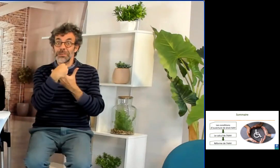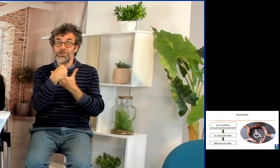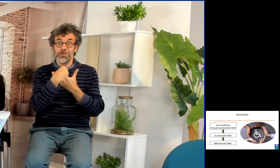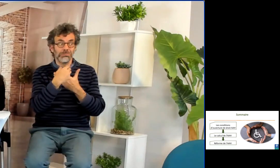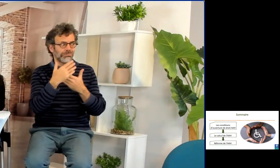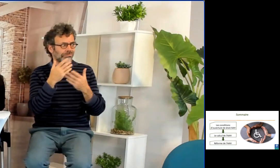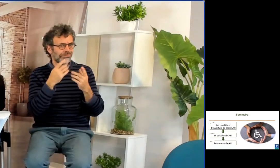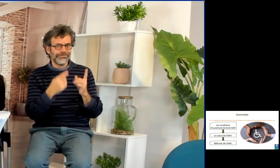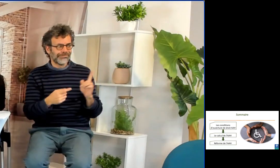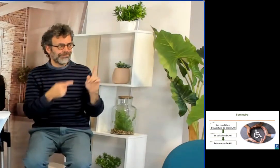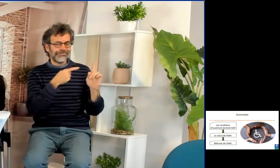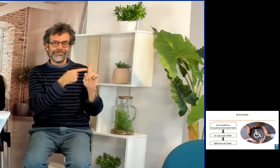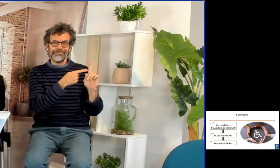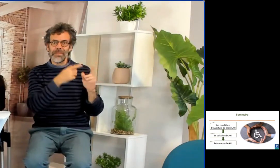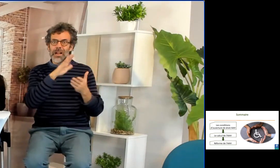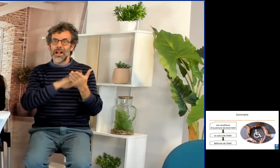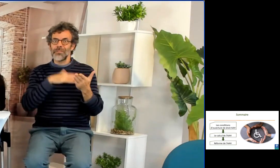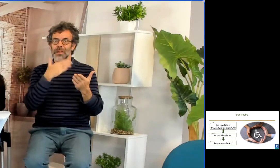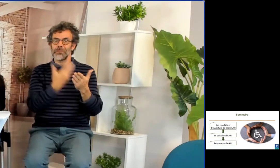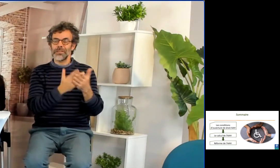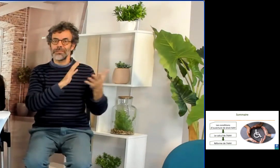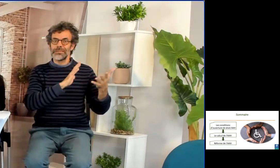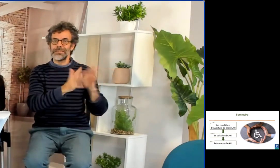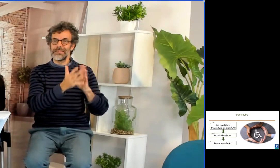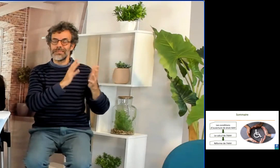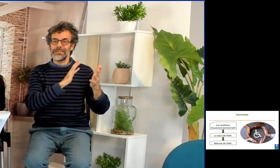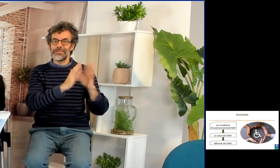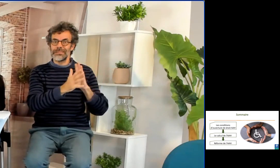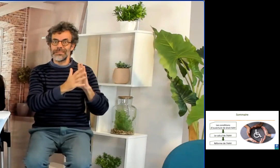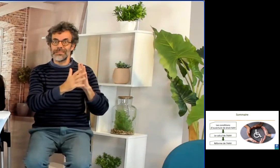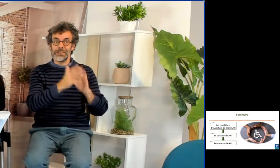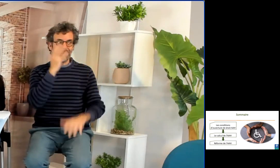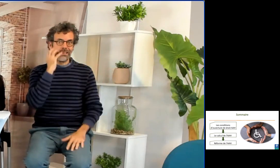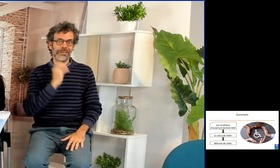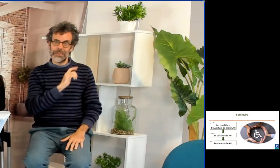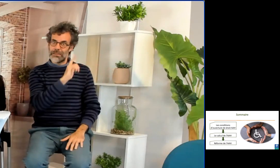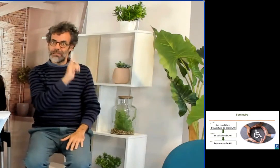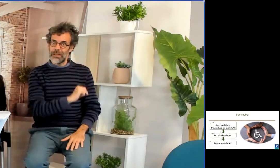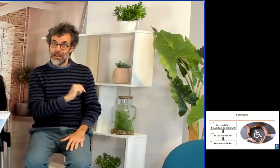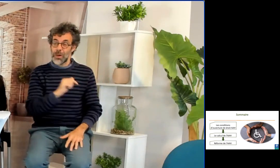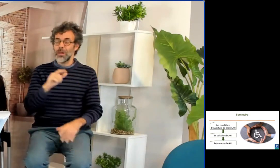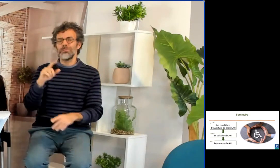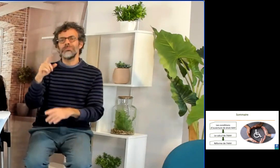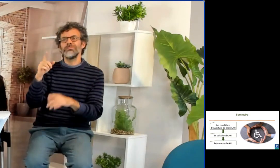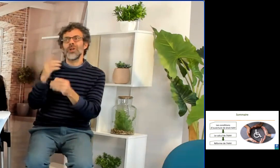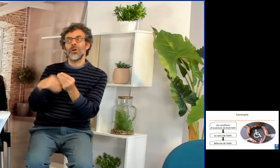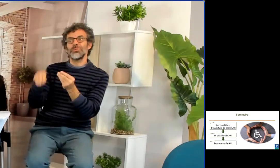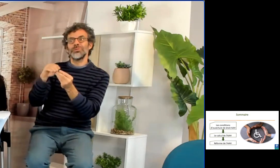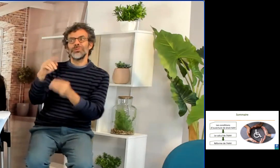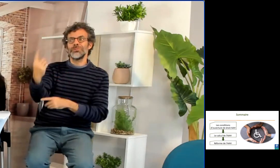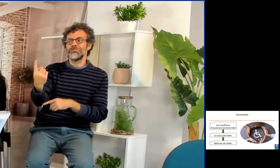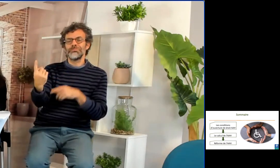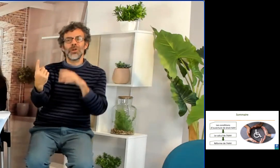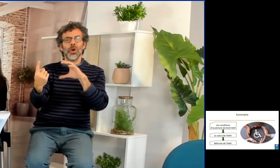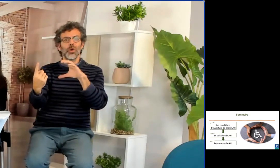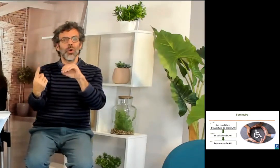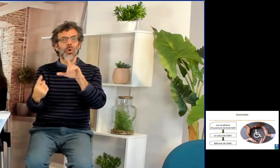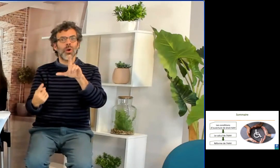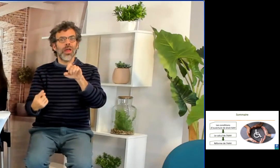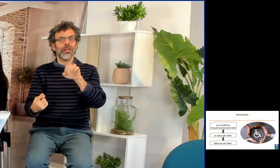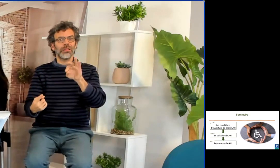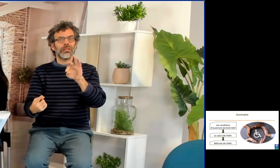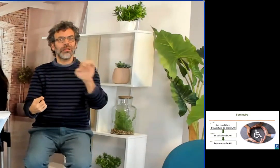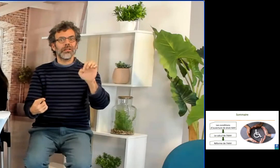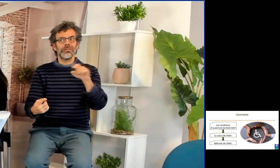des signes française, mais aussi en compagnie de Colette, qui est présente par chat pour répondre à toutes vos questions en direct.